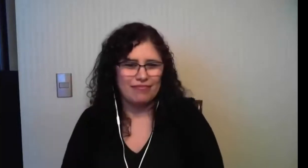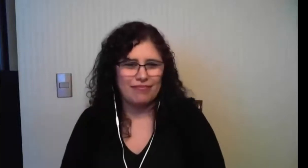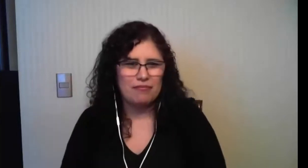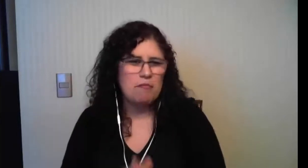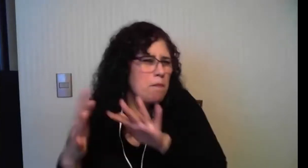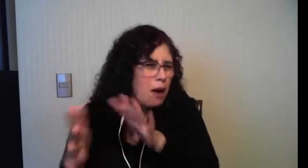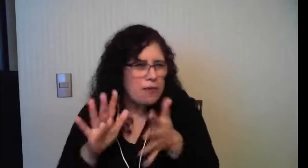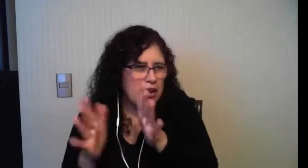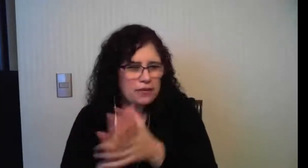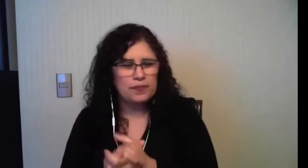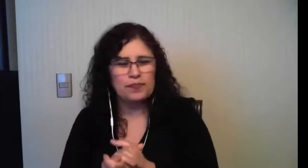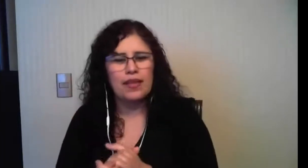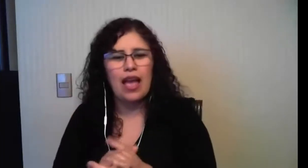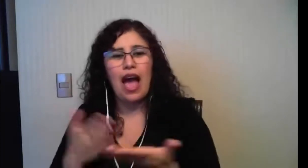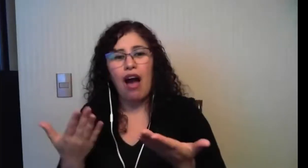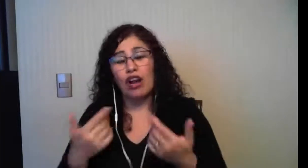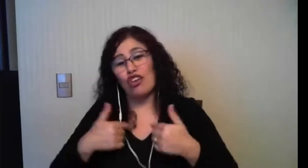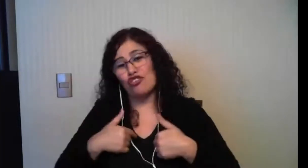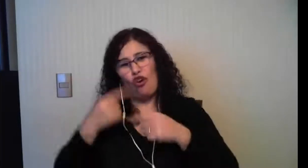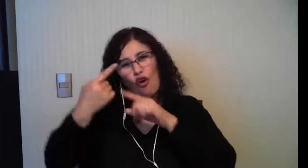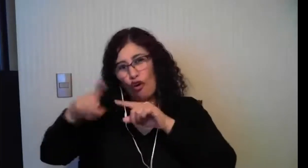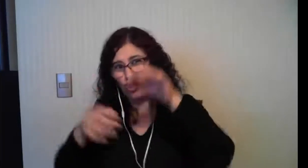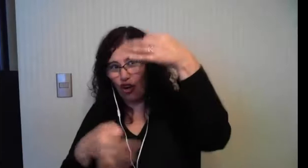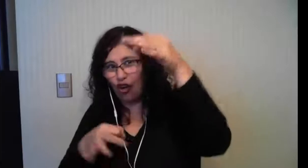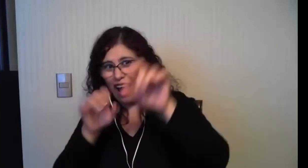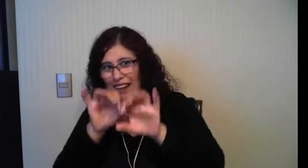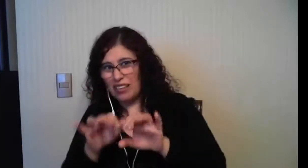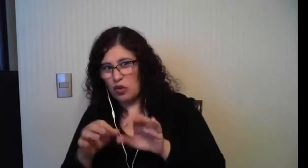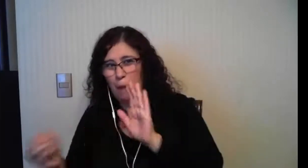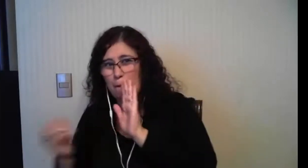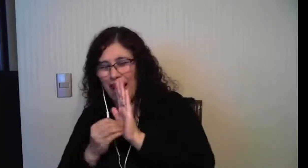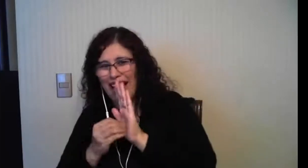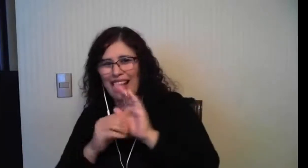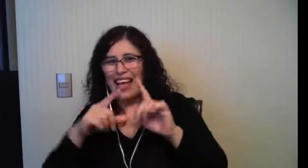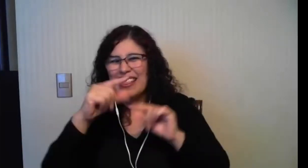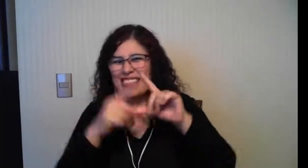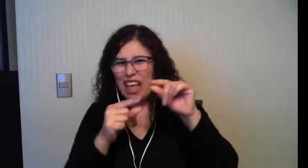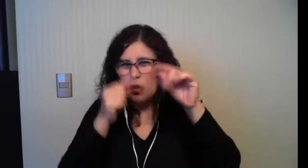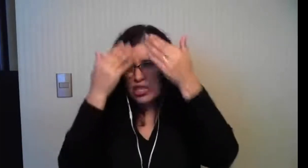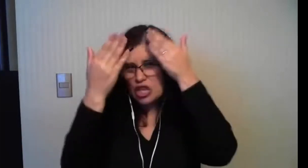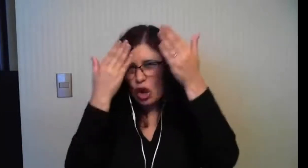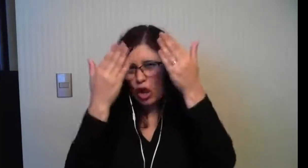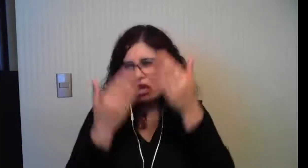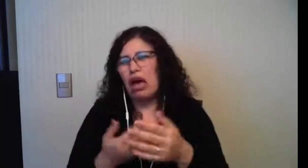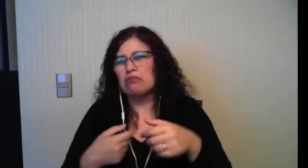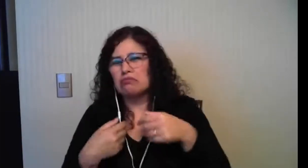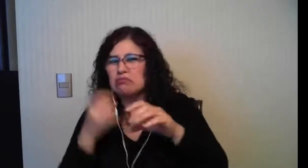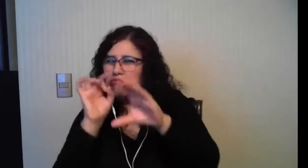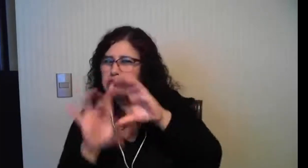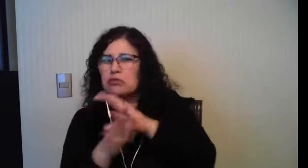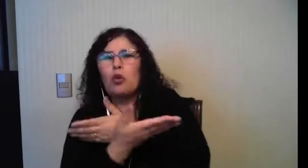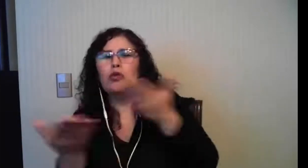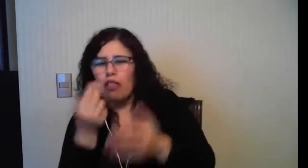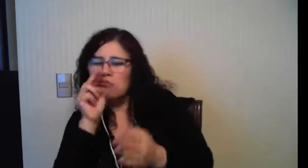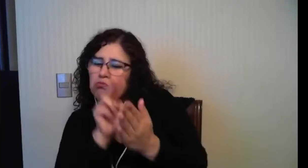Ya, pero yo le voy a enviar otro artículo más de neuropsicología, ¿ya? Así que no es necesario que lo compre, pero